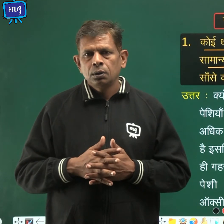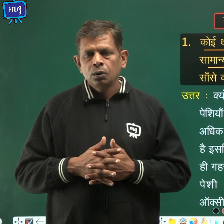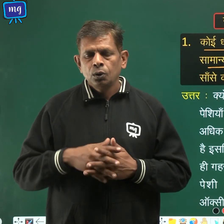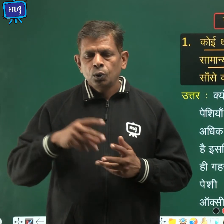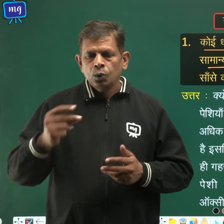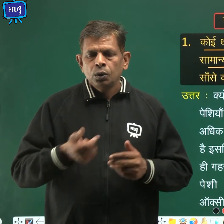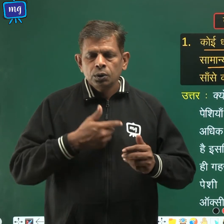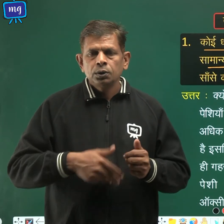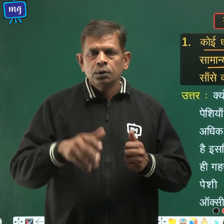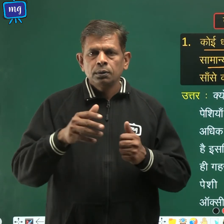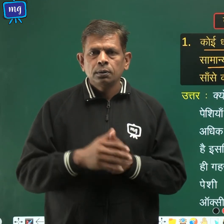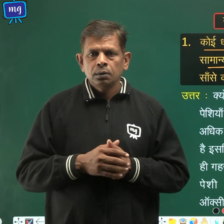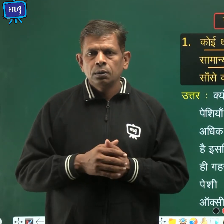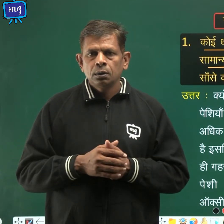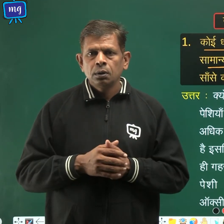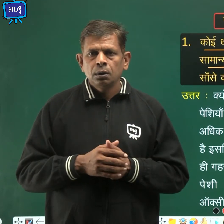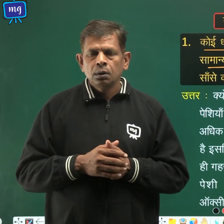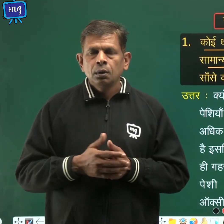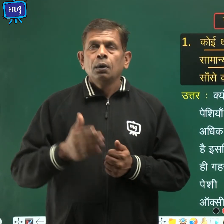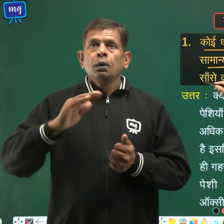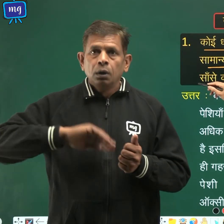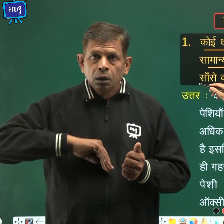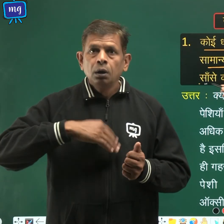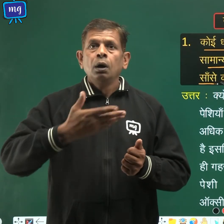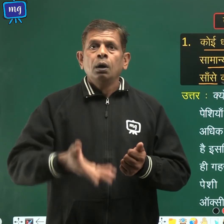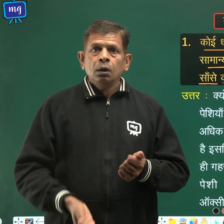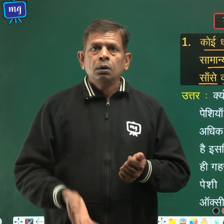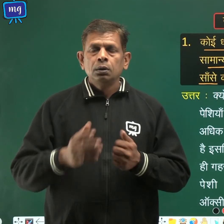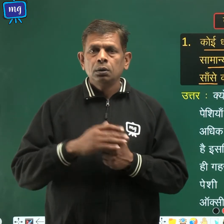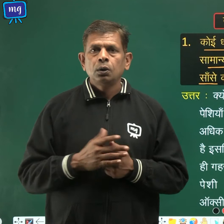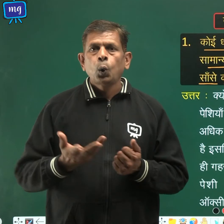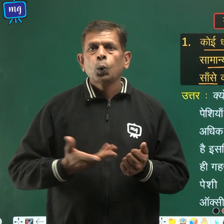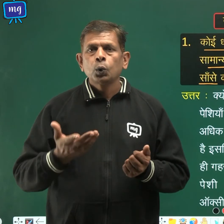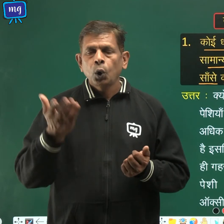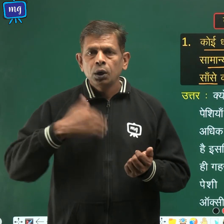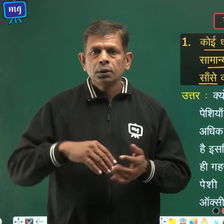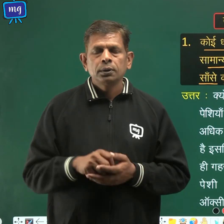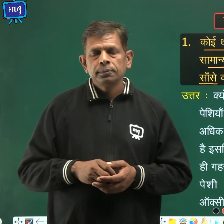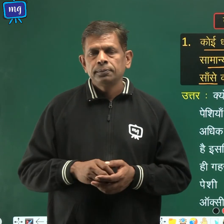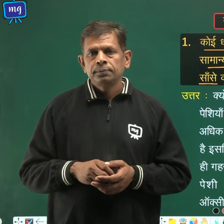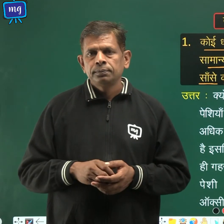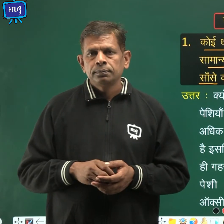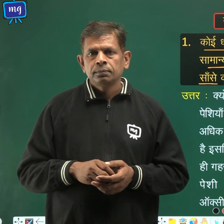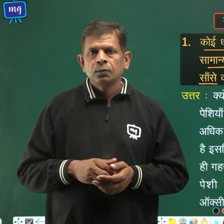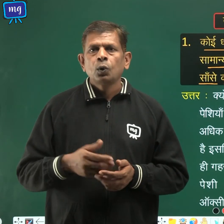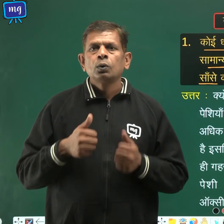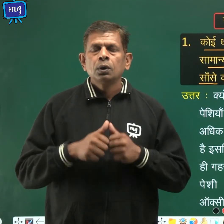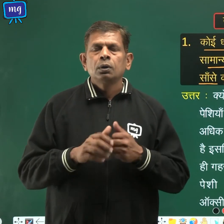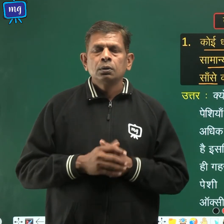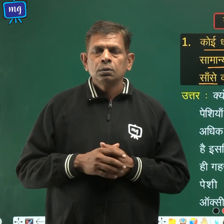तेजी से गहरी सांसें क्यों लेता है?